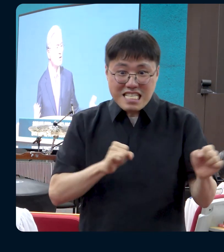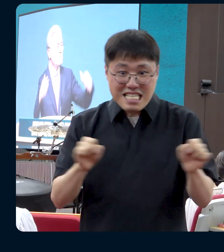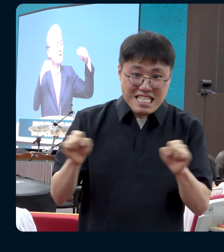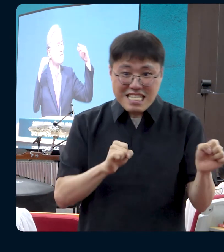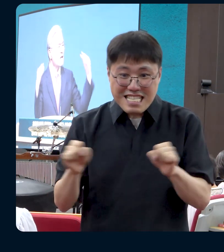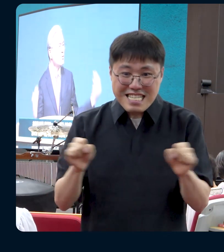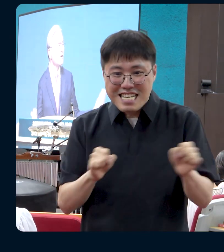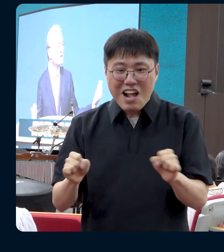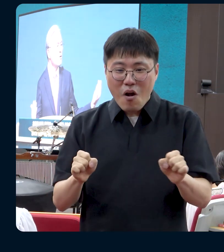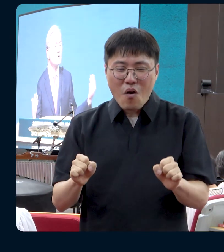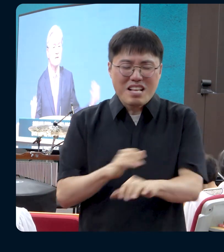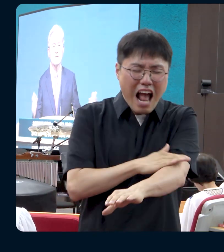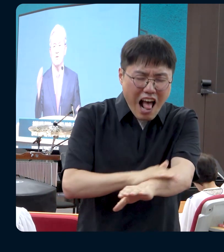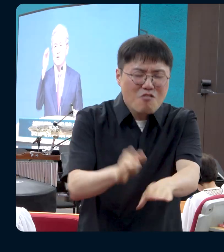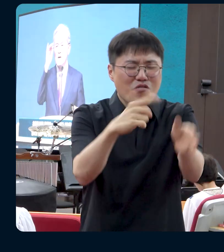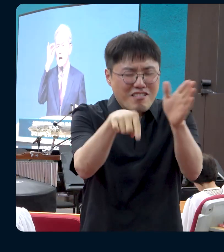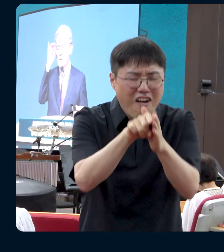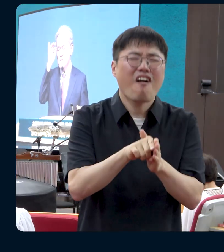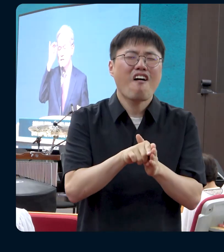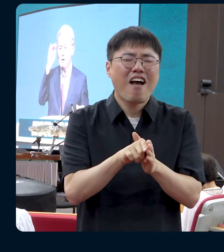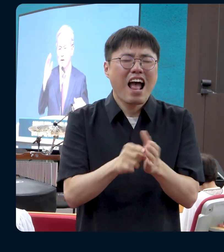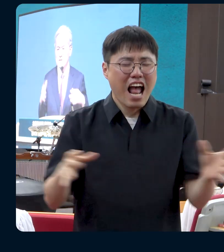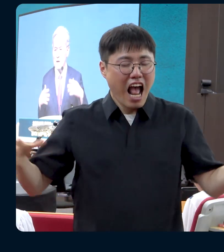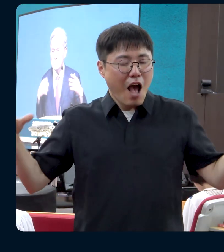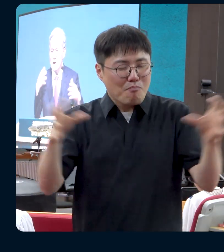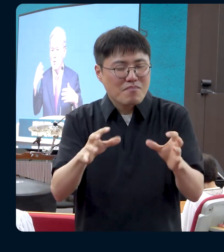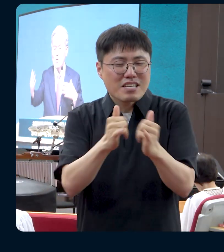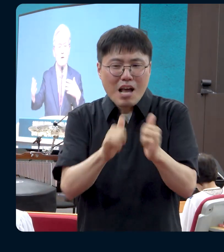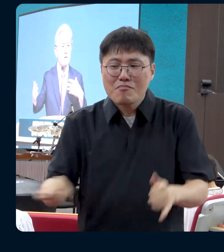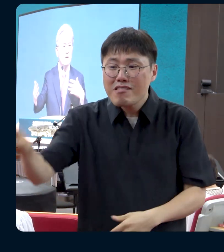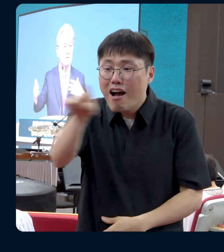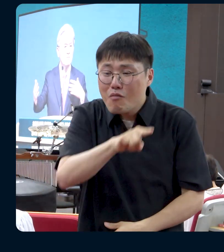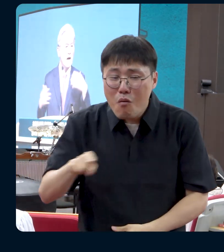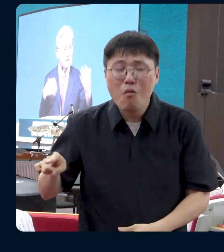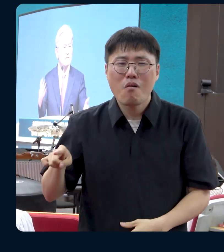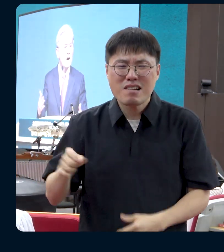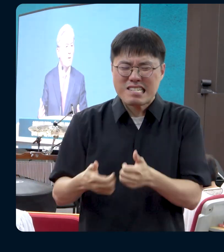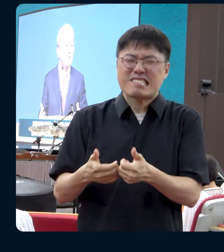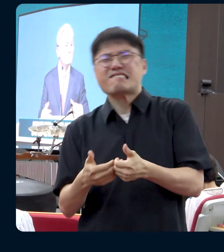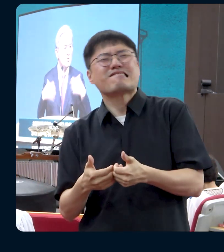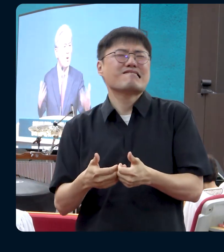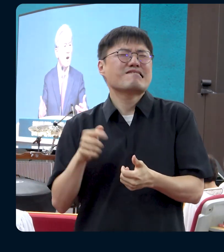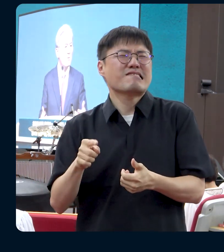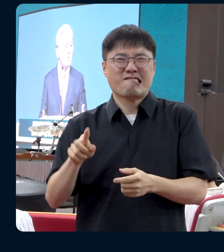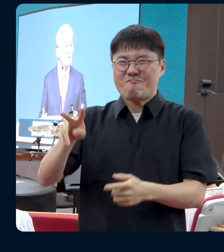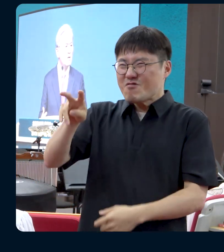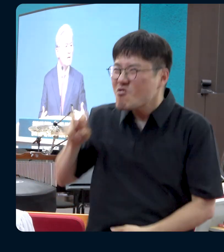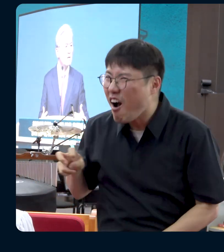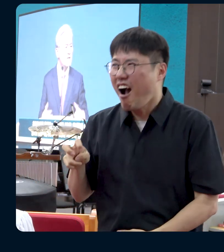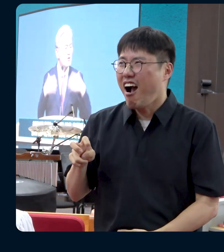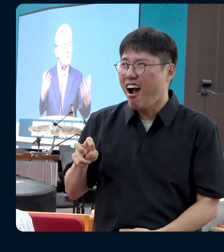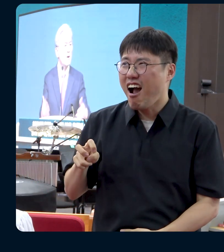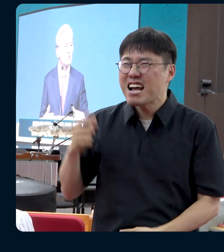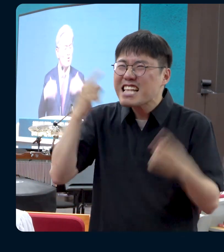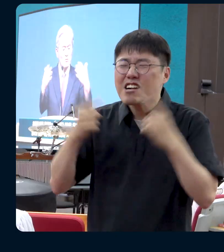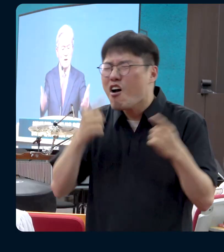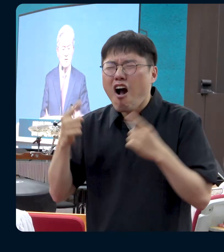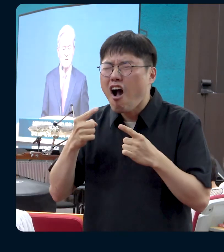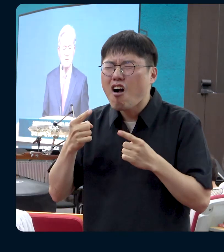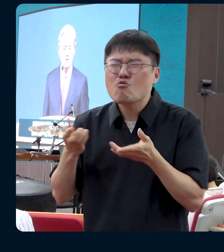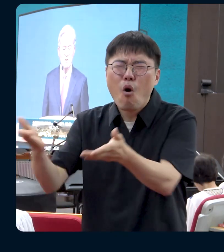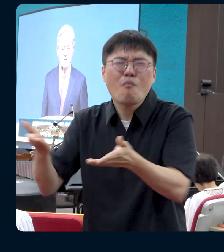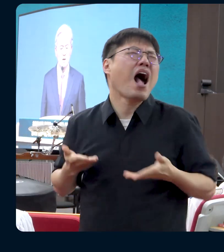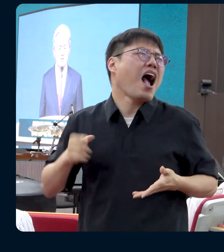사역한다고 정말 이거 잘해보겠다고 그래서 함께 사역하는 사람들하고 갈등하고 미워하고 상처받고